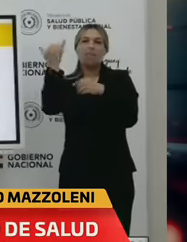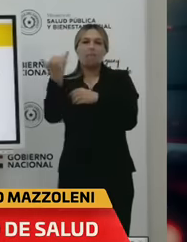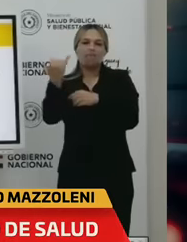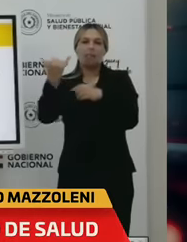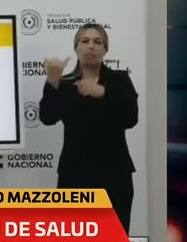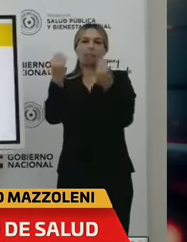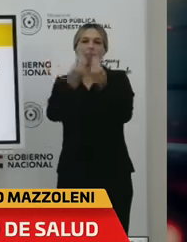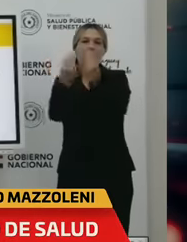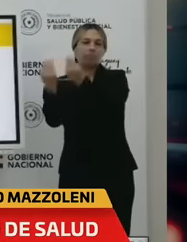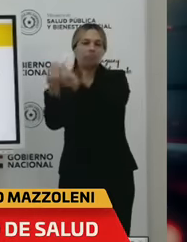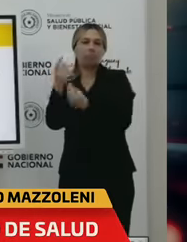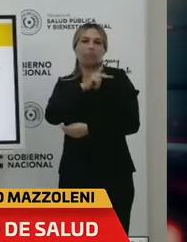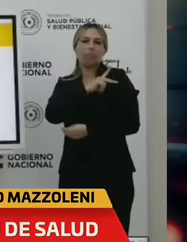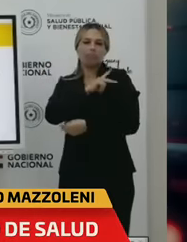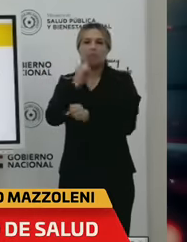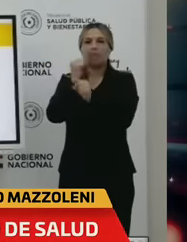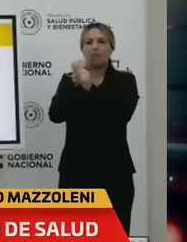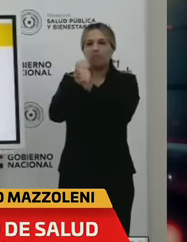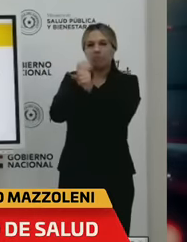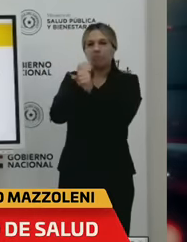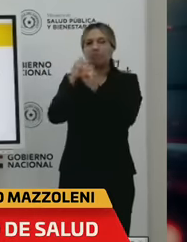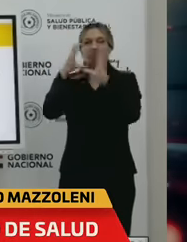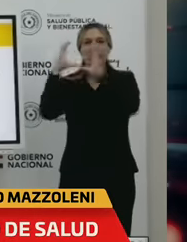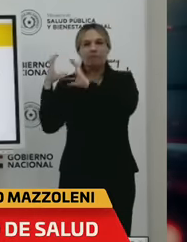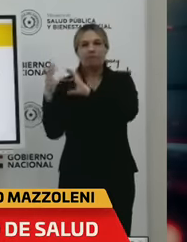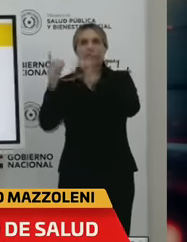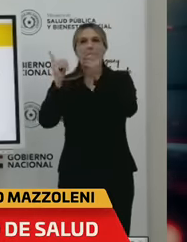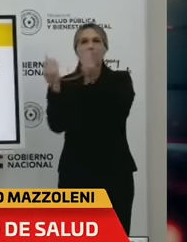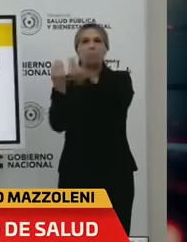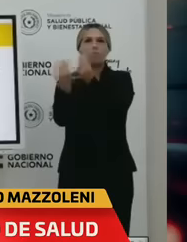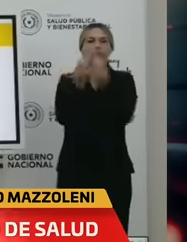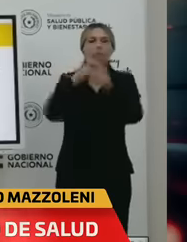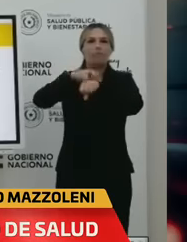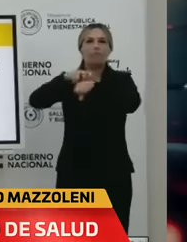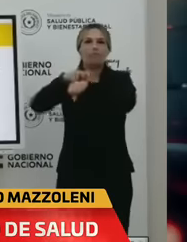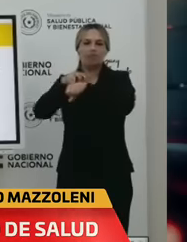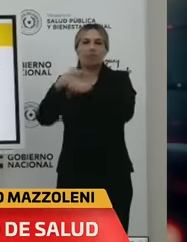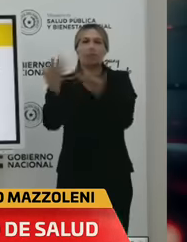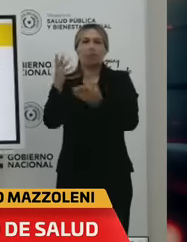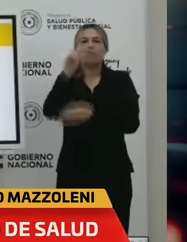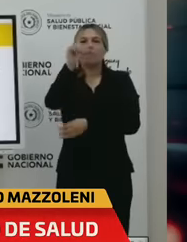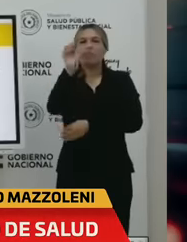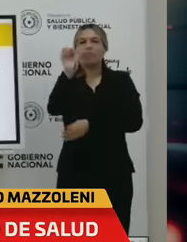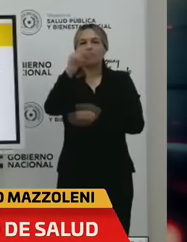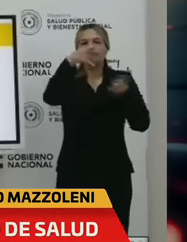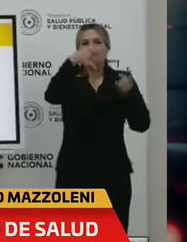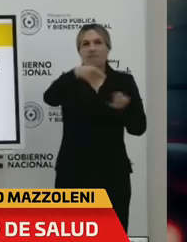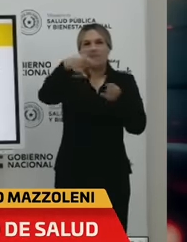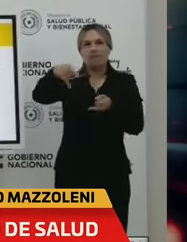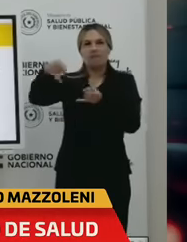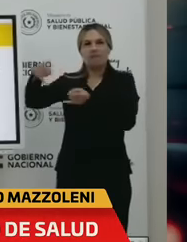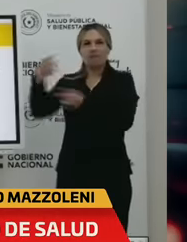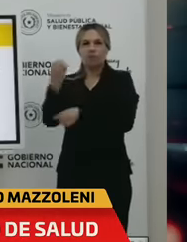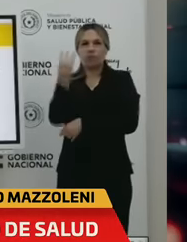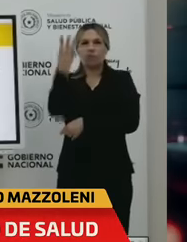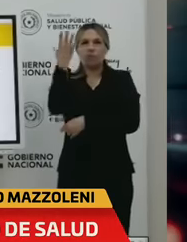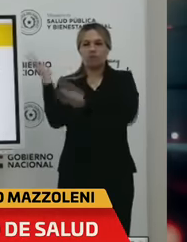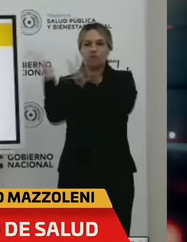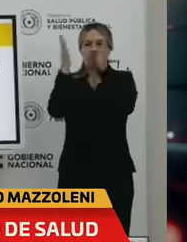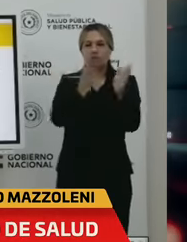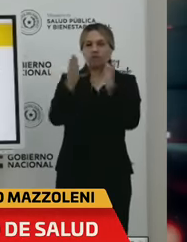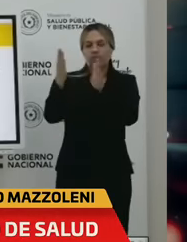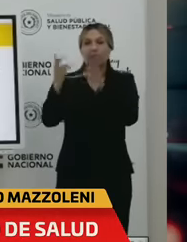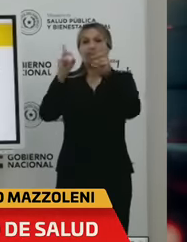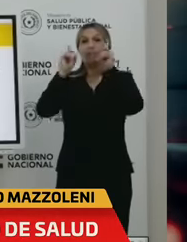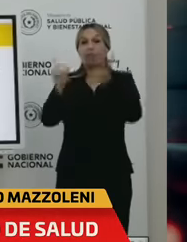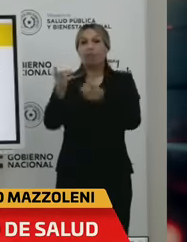muy laboriosa y además densamente poblada. Son 16 camas nuevas que nos permiten ofrecer 8 camas